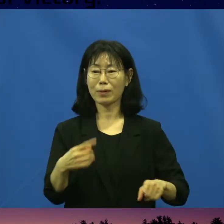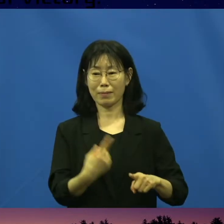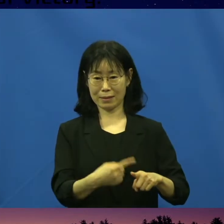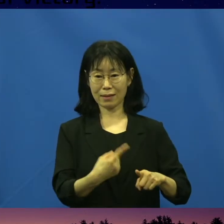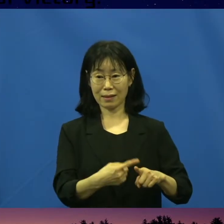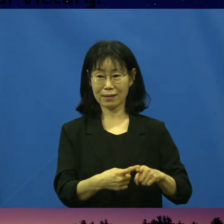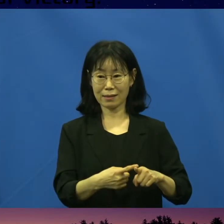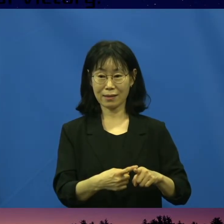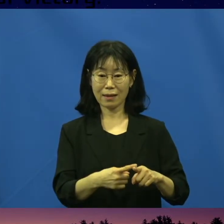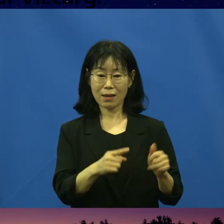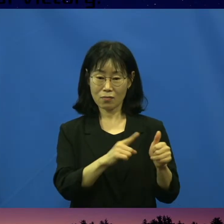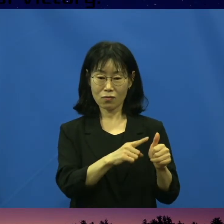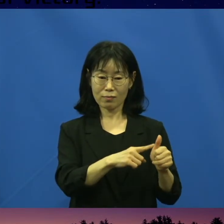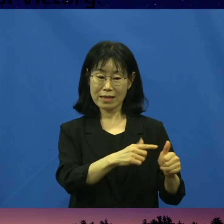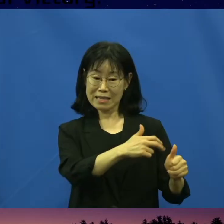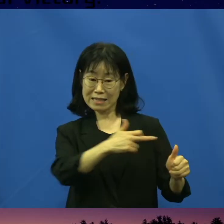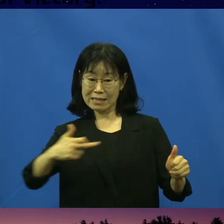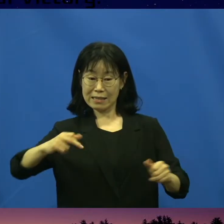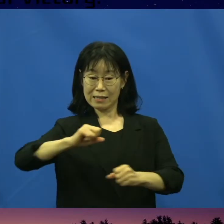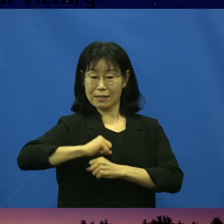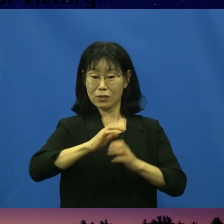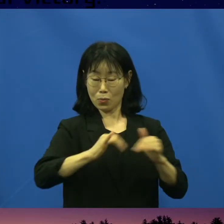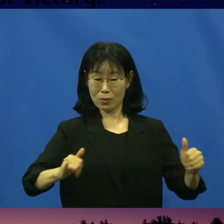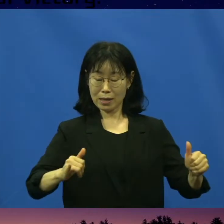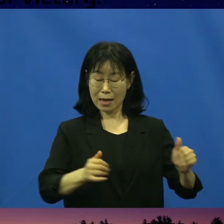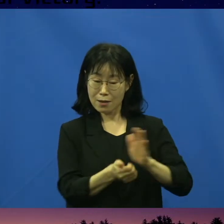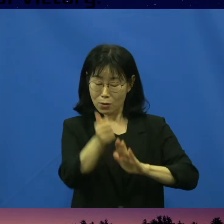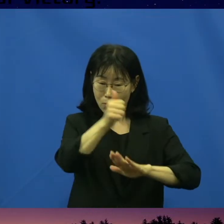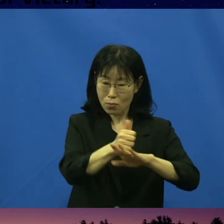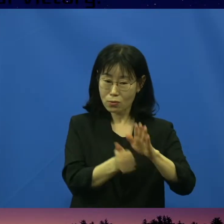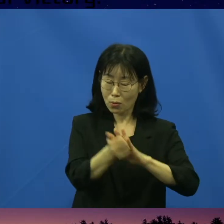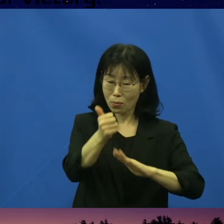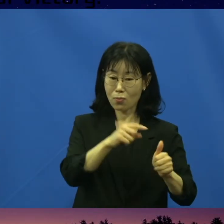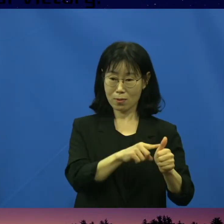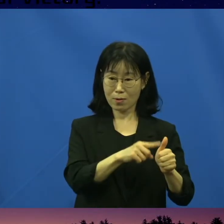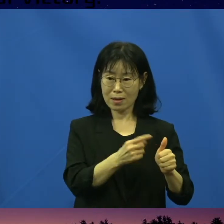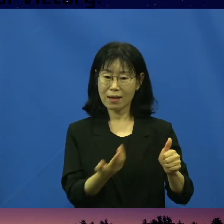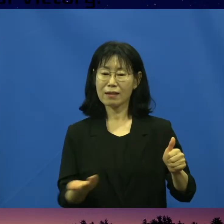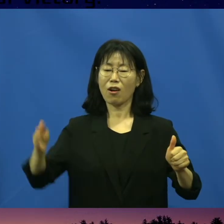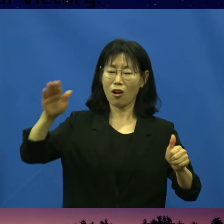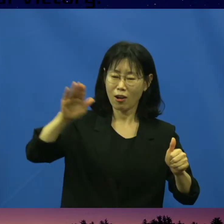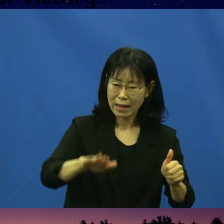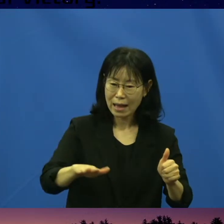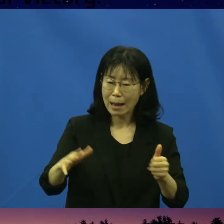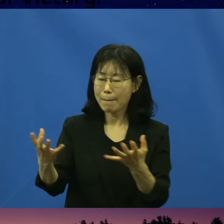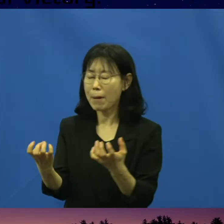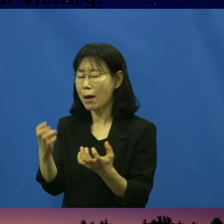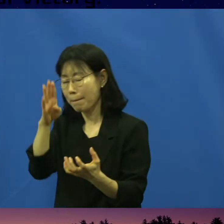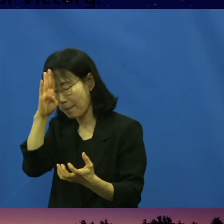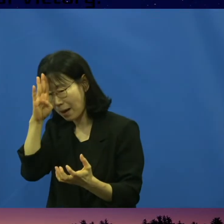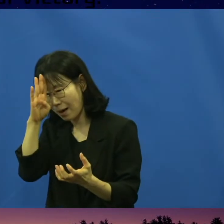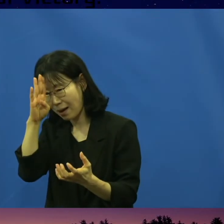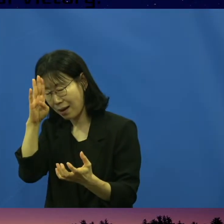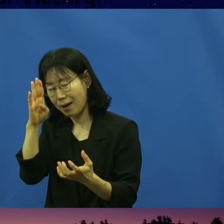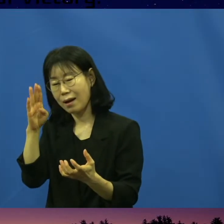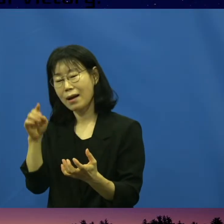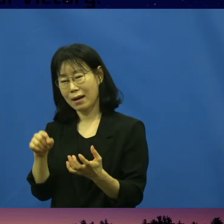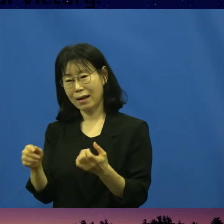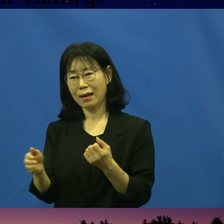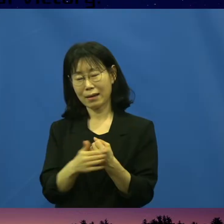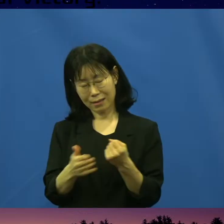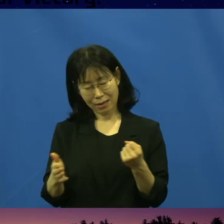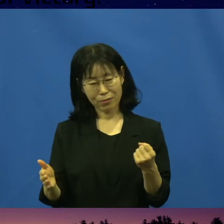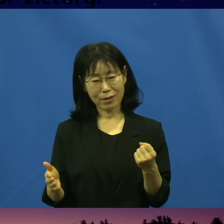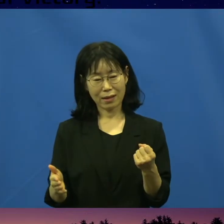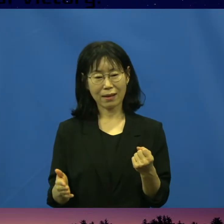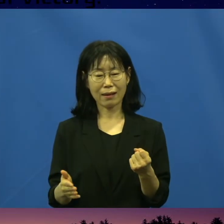나병이라는 거대한 폭풍에 큰 용사라고 하는 것은 의미가 없어져 버렸어. 한순간에 인생의